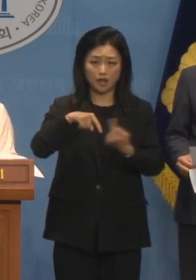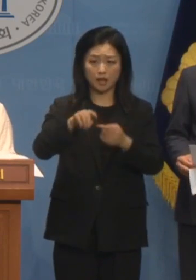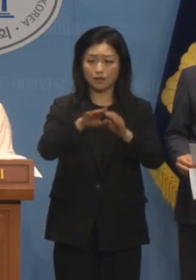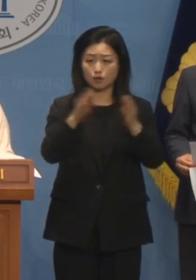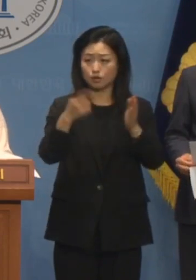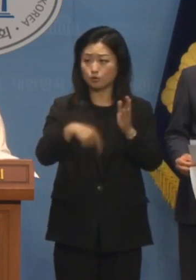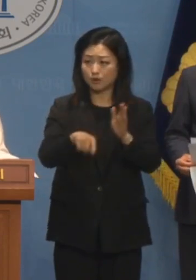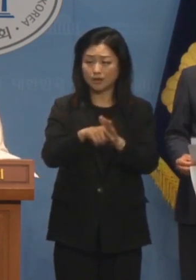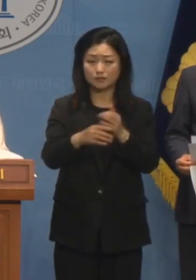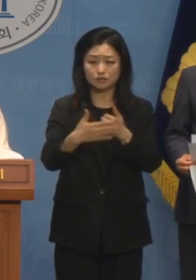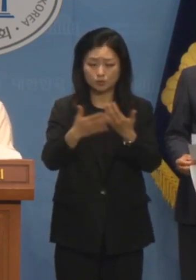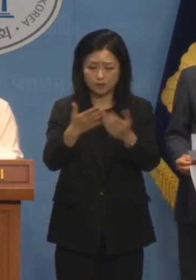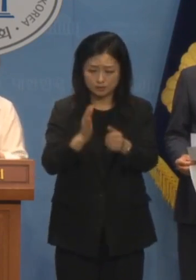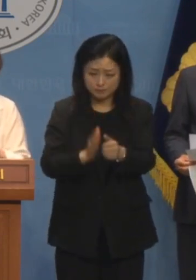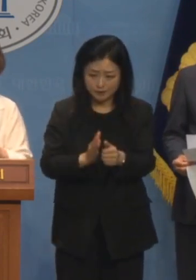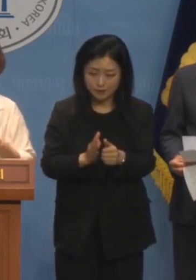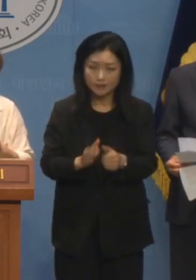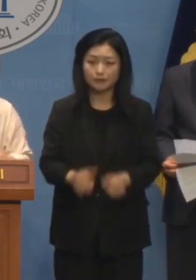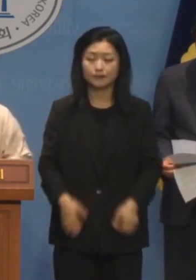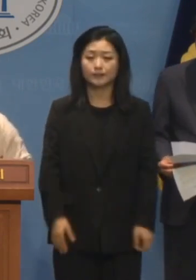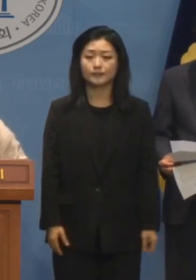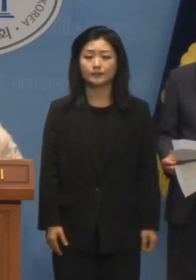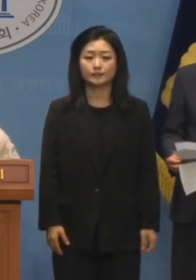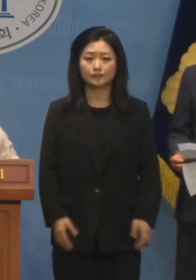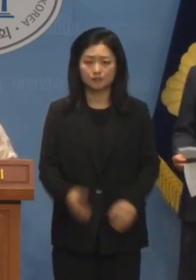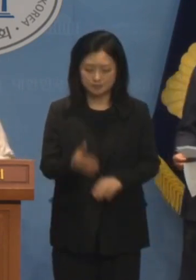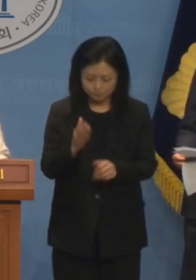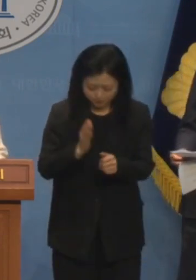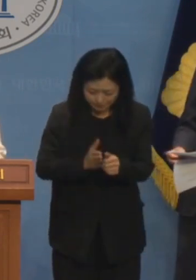있게 간곡히 부탁드립니다.